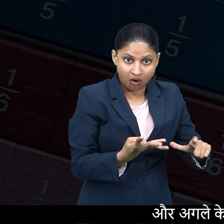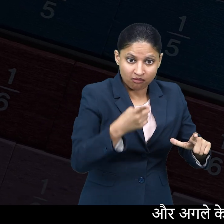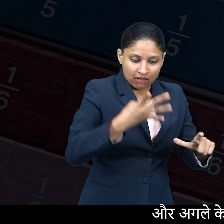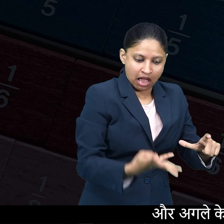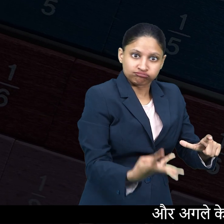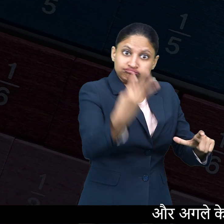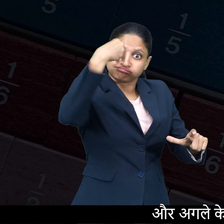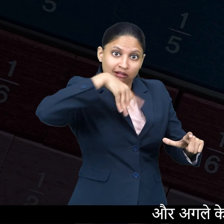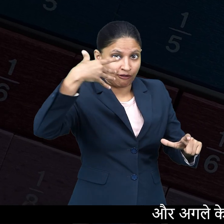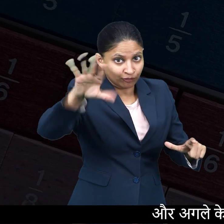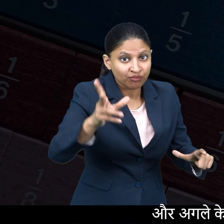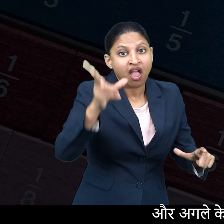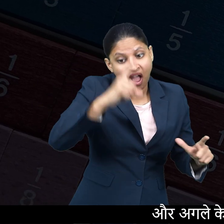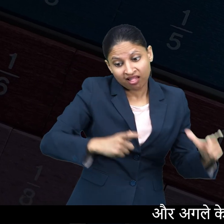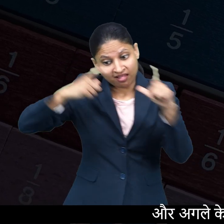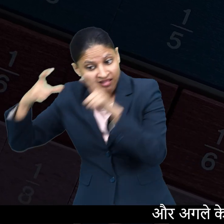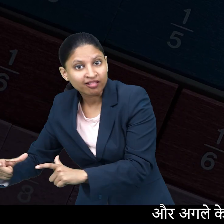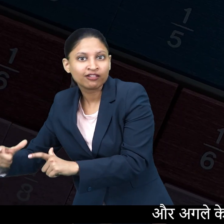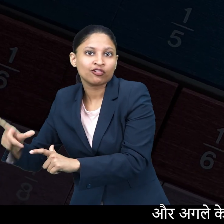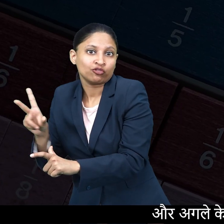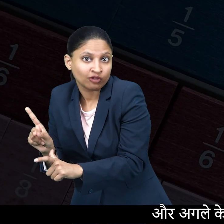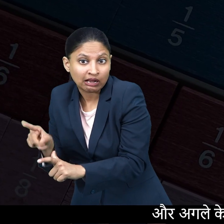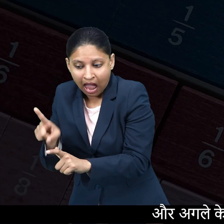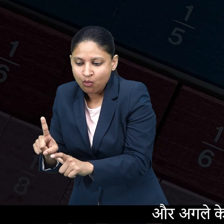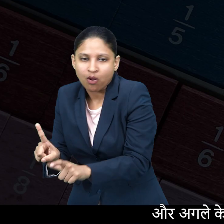अगले केक से एक अतिरिक्त टुकड़ा भी खाया।